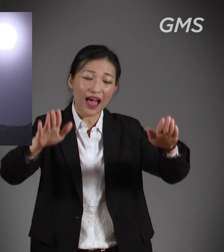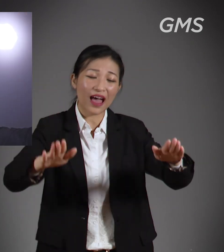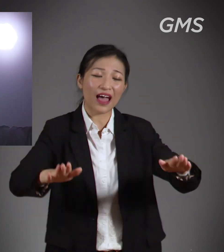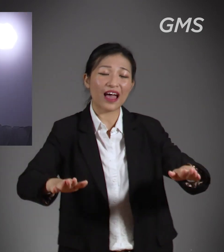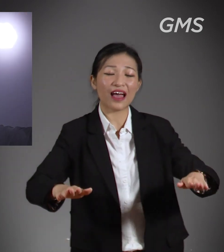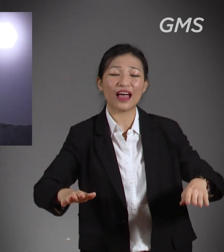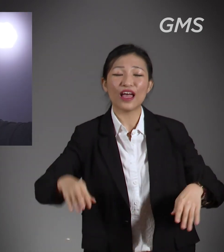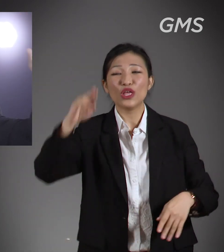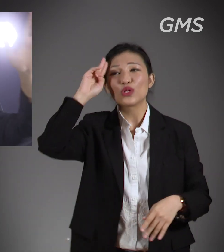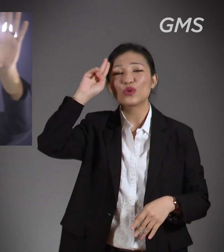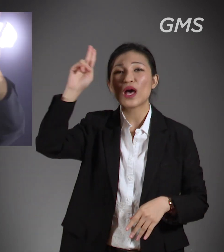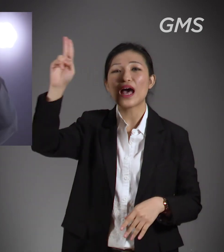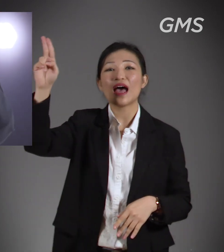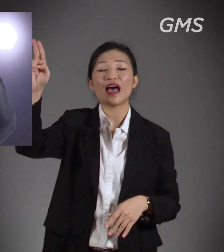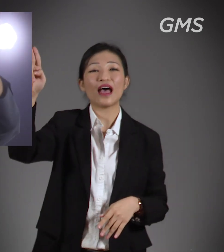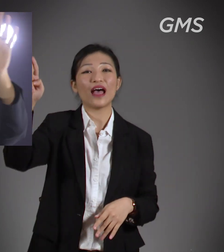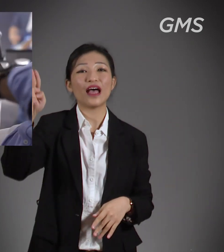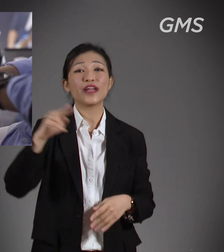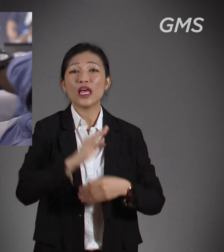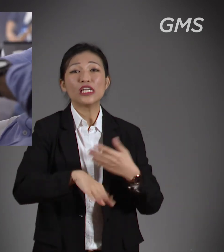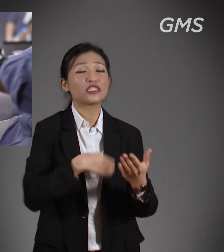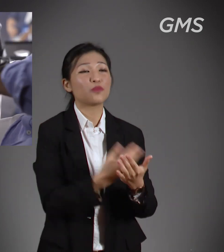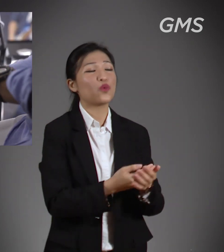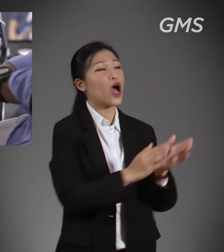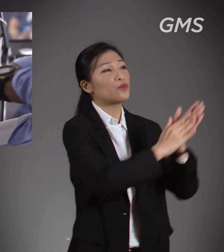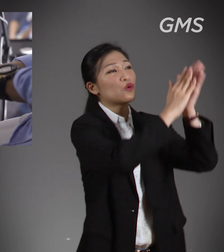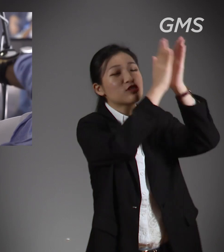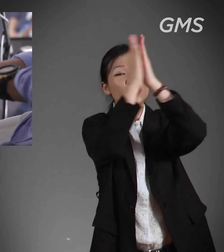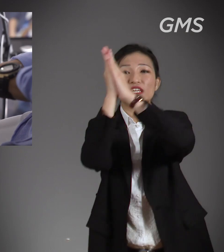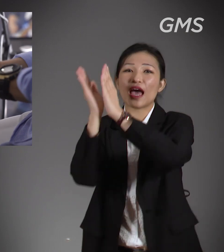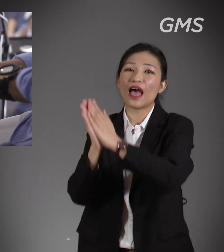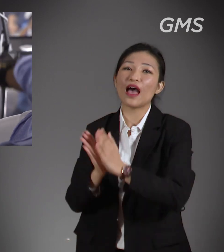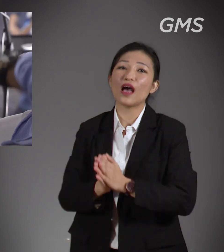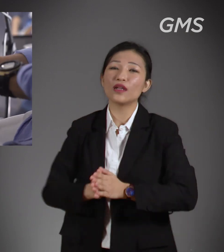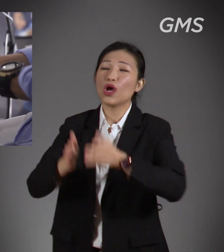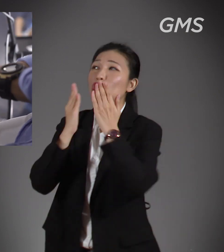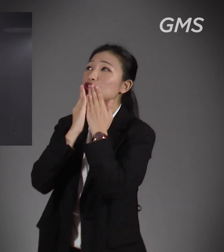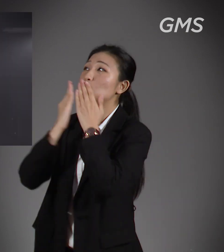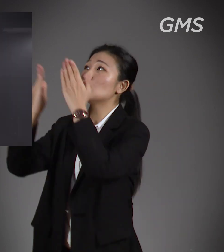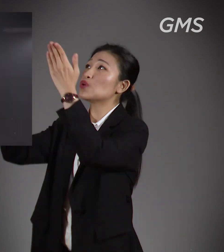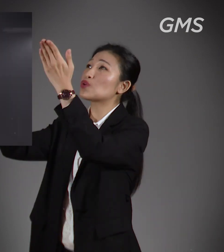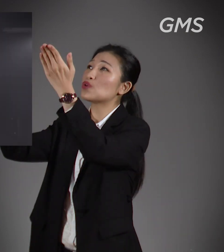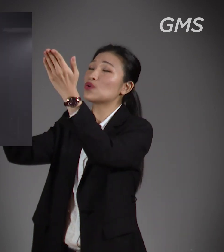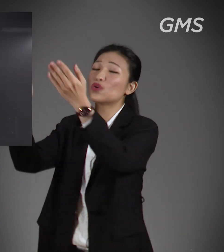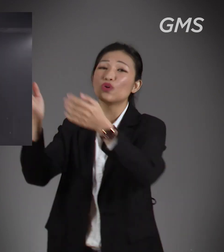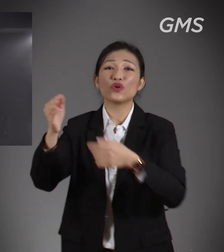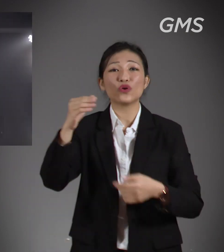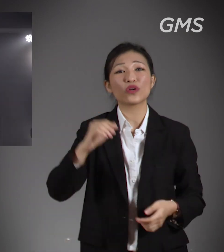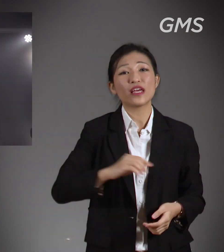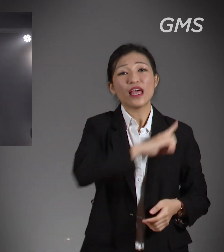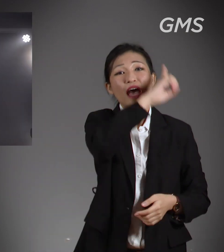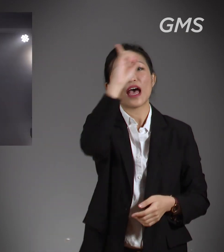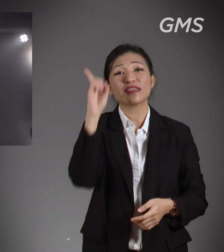Hormat bagimu, rabaya shakele rabaya rabo. Kirana